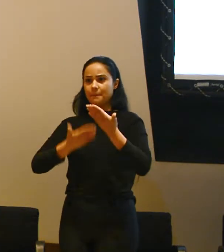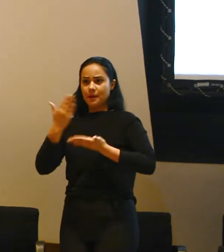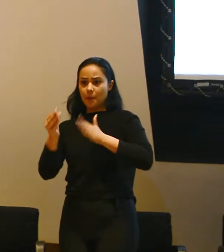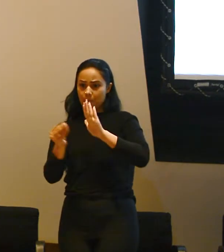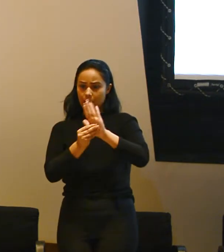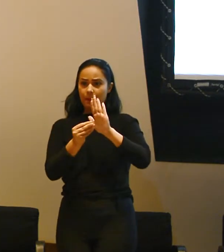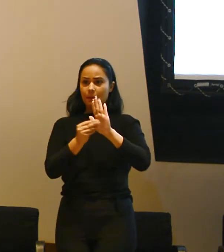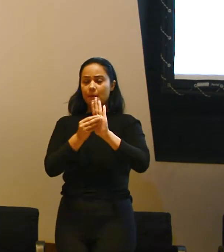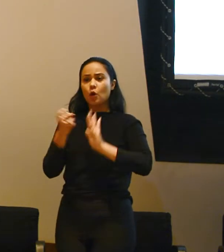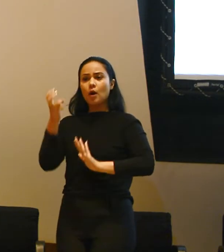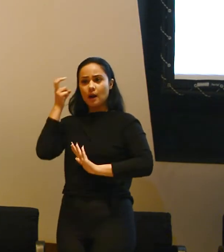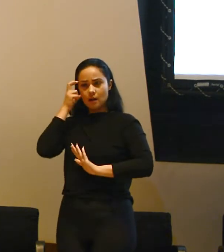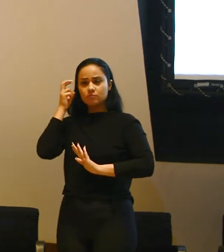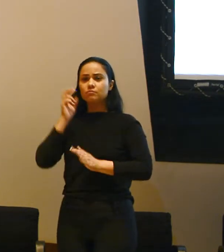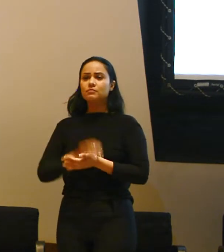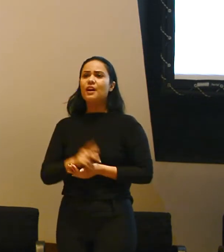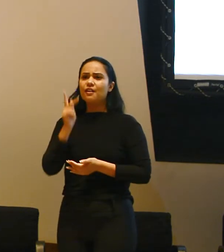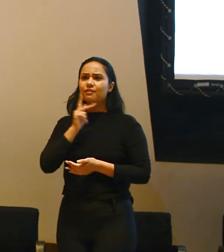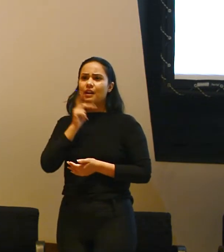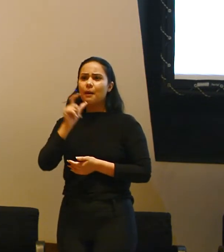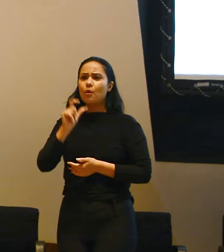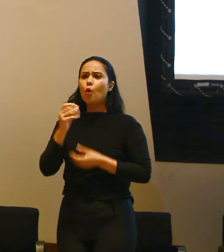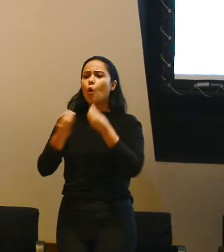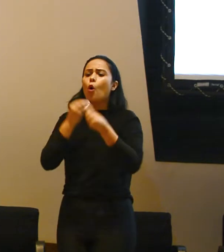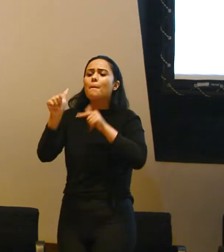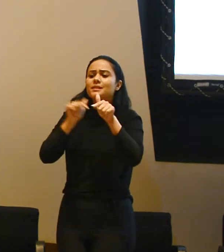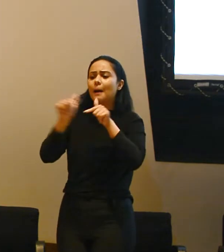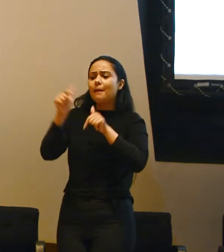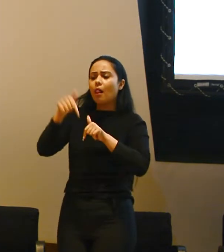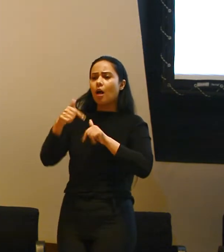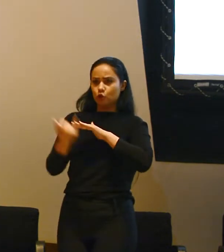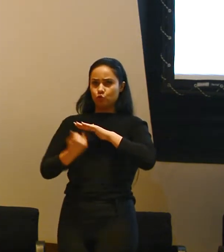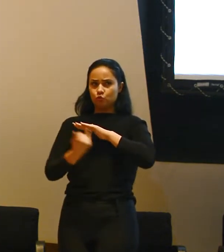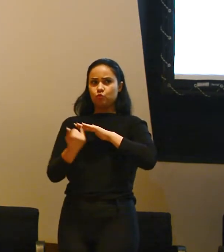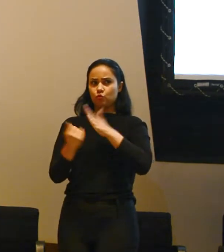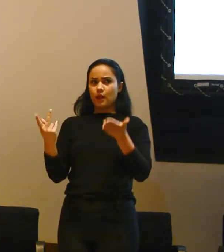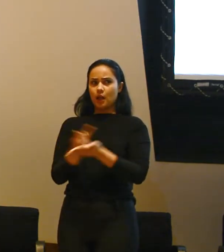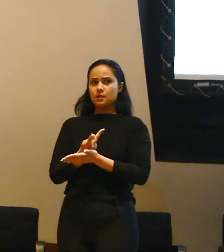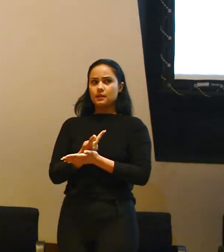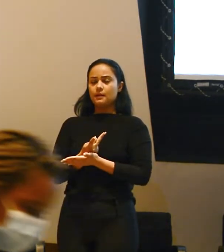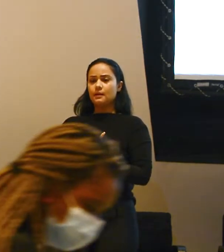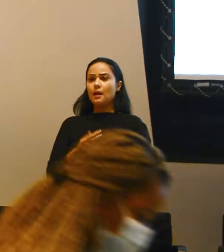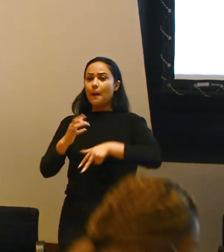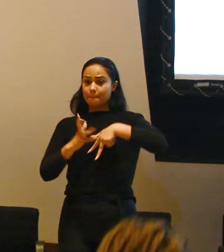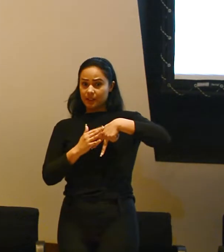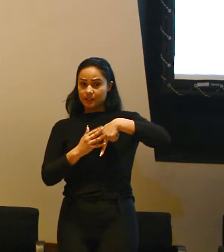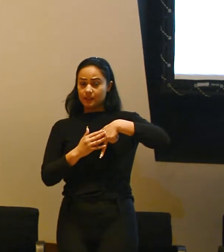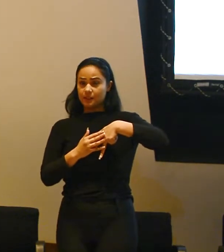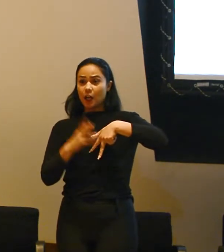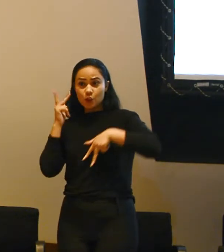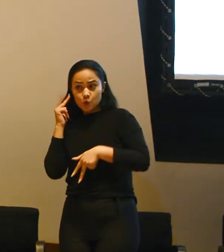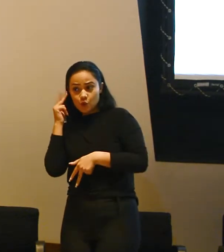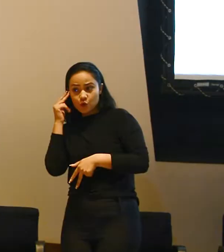implante coclear, né? Então, assim, vou falar um pouquinho como que é o nosso trabalho lá no Instituto. Então, o paciente, quando ele é indicado a cirurgia